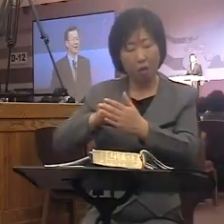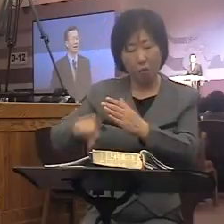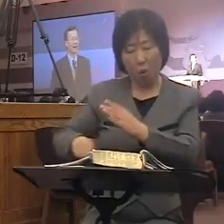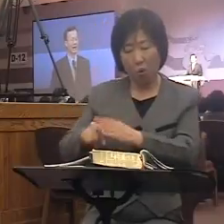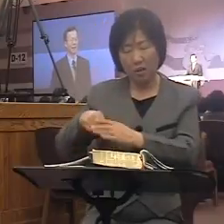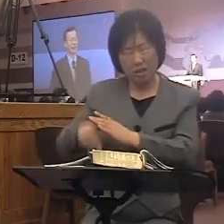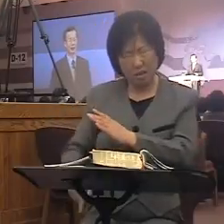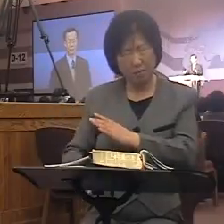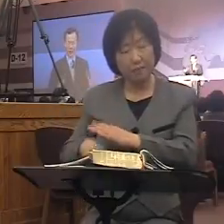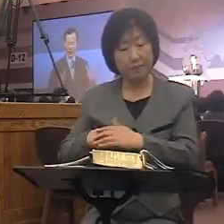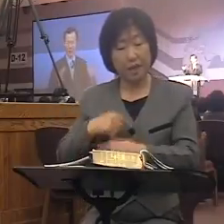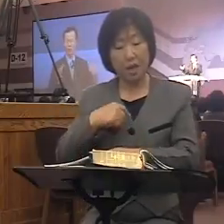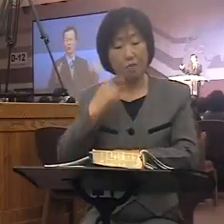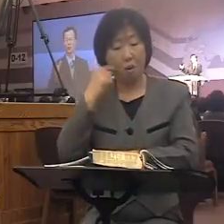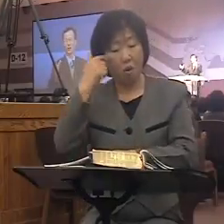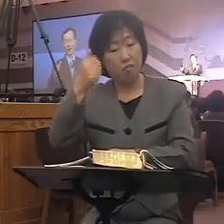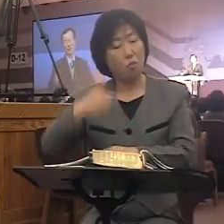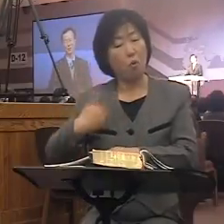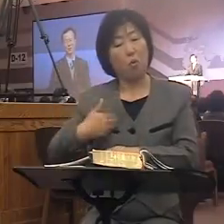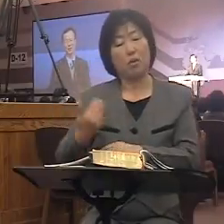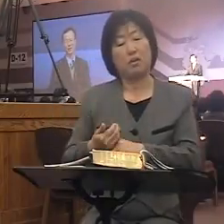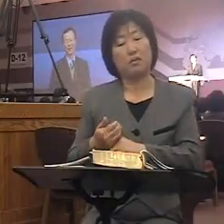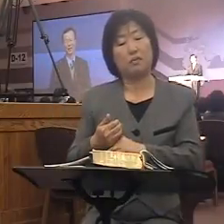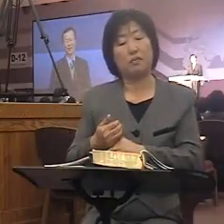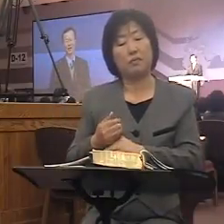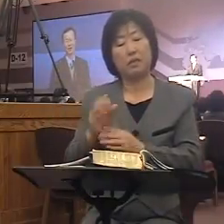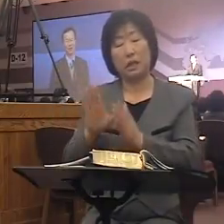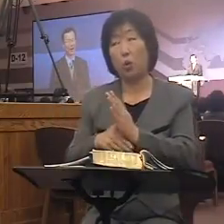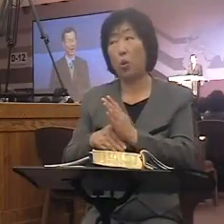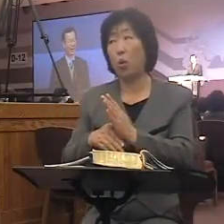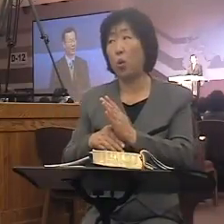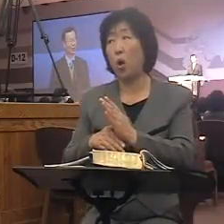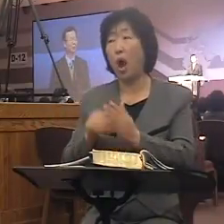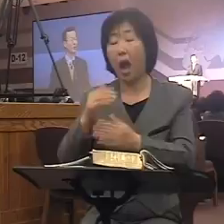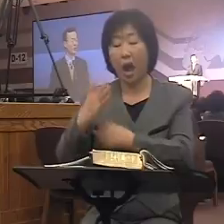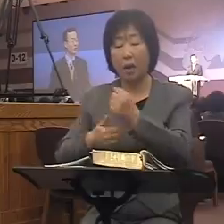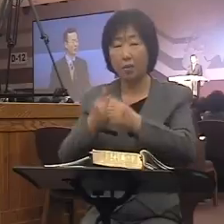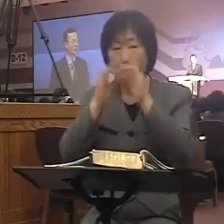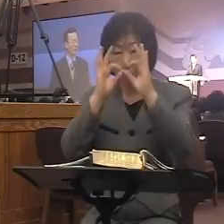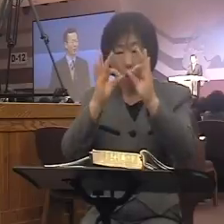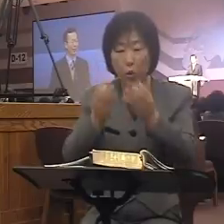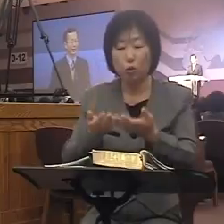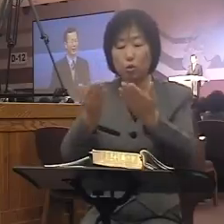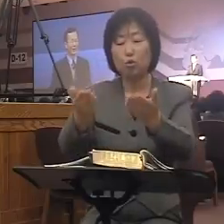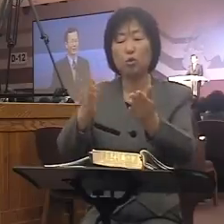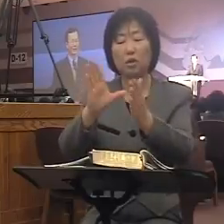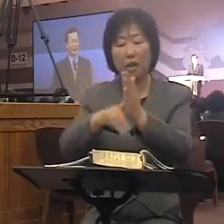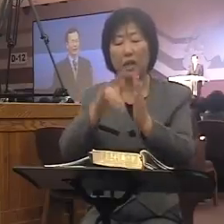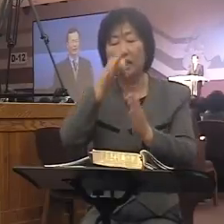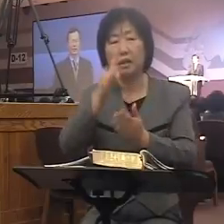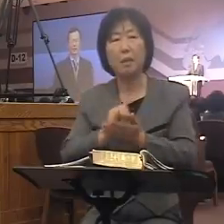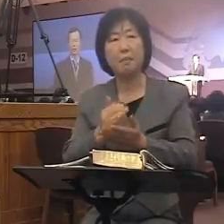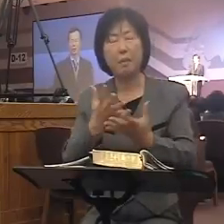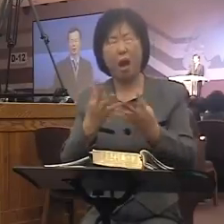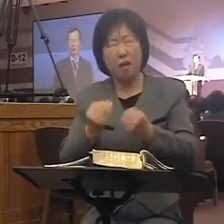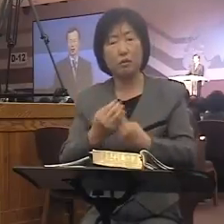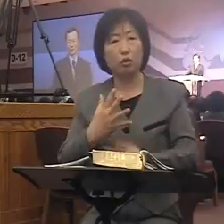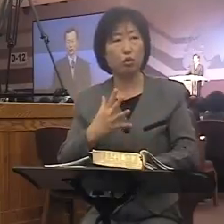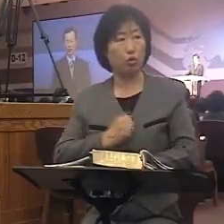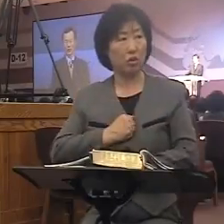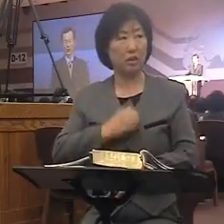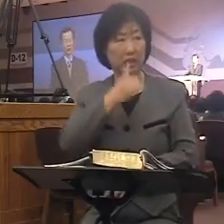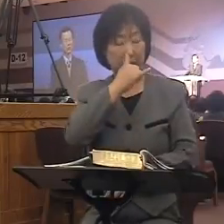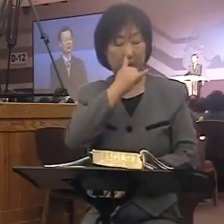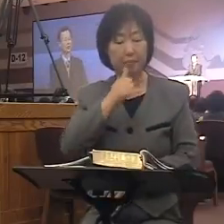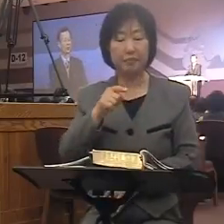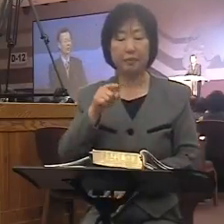것을 하나님께서 이렇게 확 보여준 때가 있었습니다. 얼마나 충격이었는지 모릅니다. 그때 제가 뭘 느꼈냐